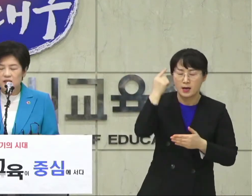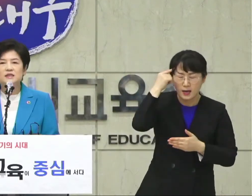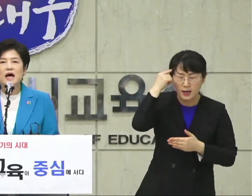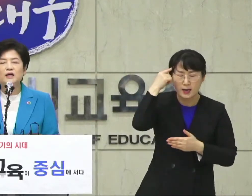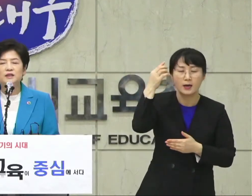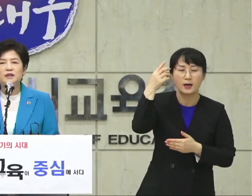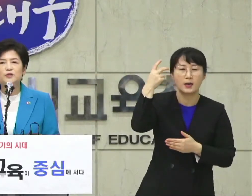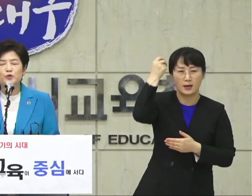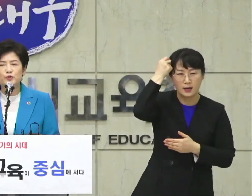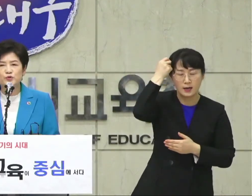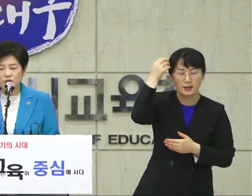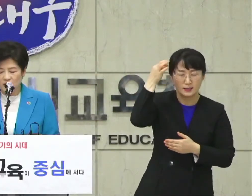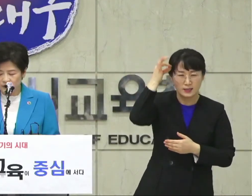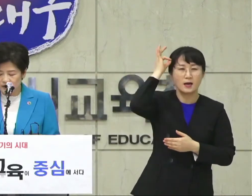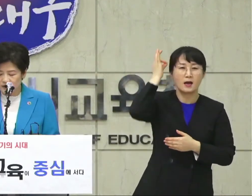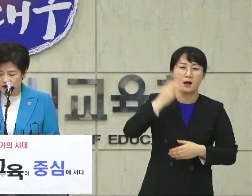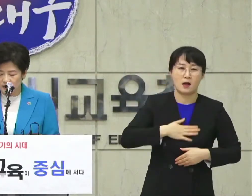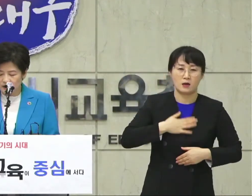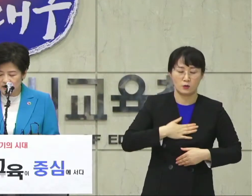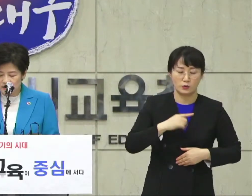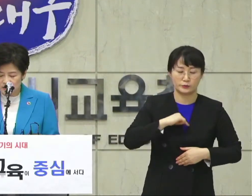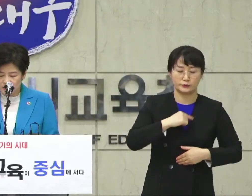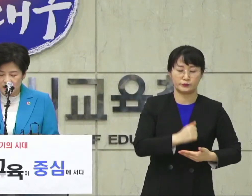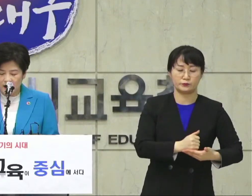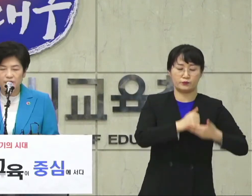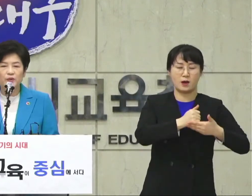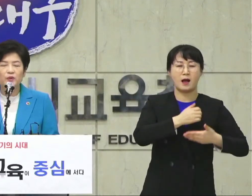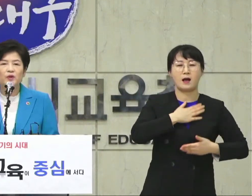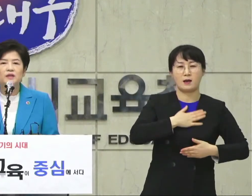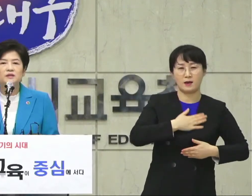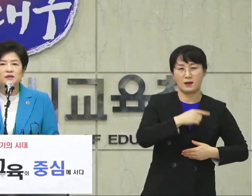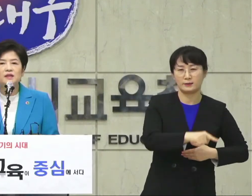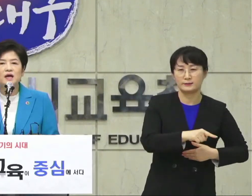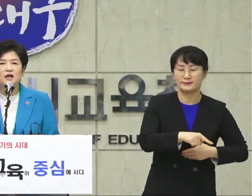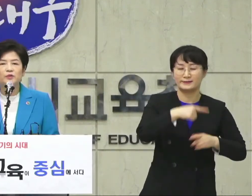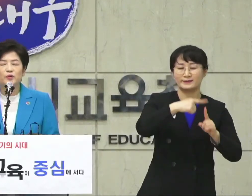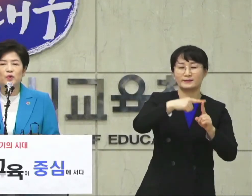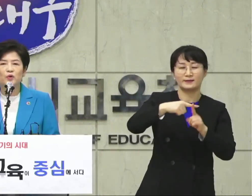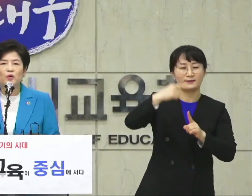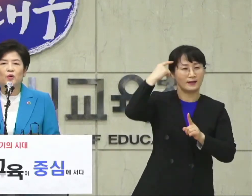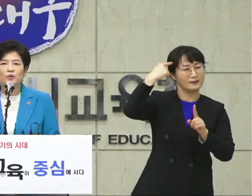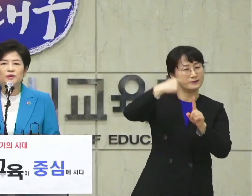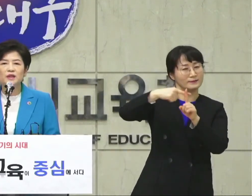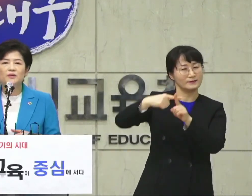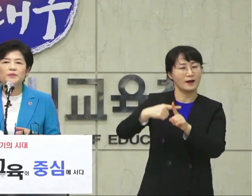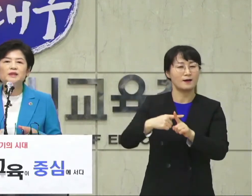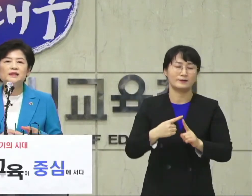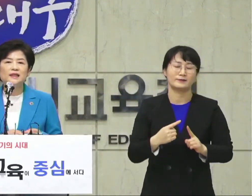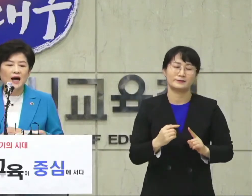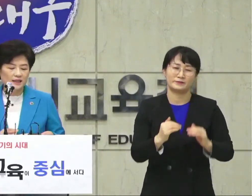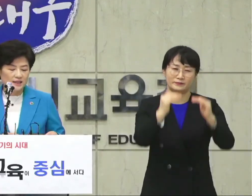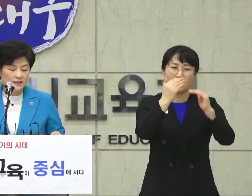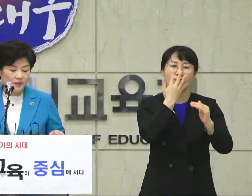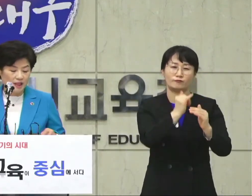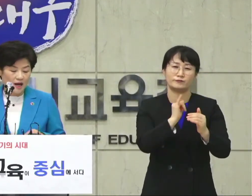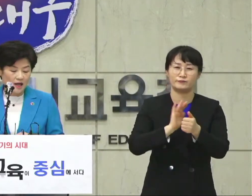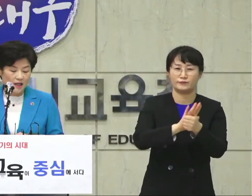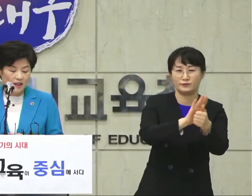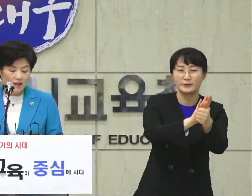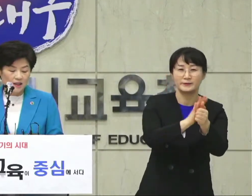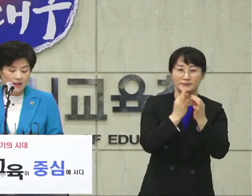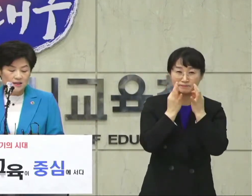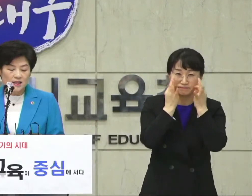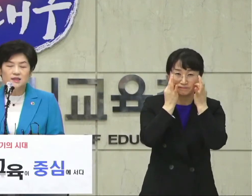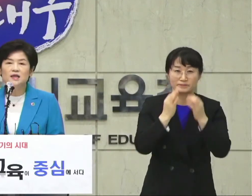인식하고 자기 존중감을 지닌 긍정적인 아이로 성장하도록 온 힘을